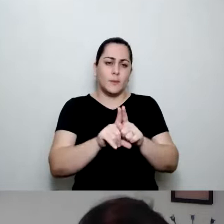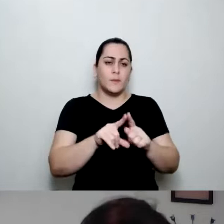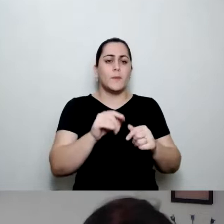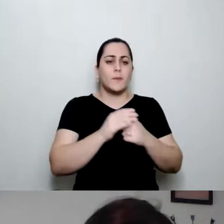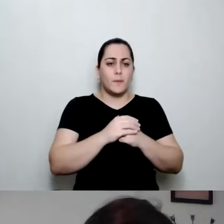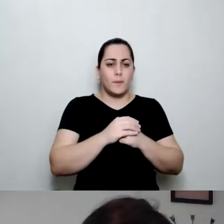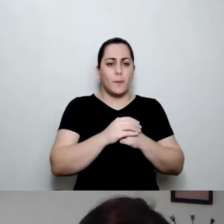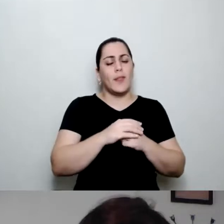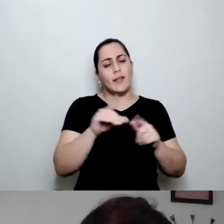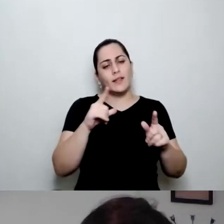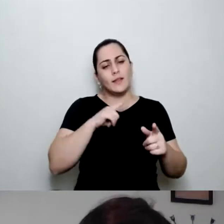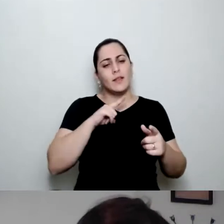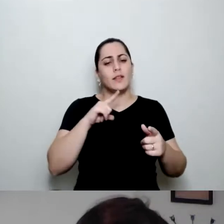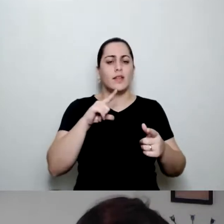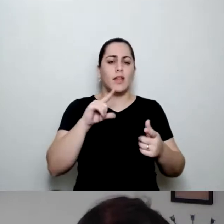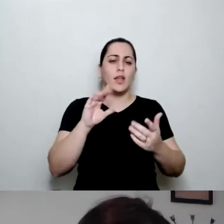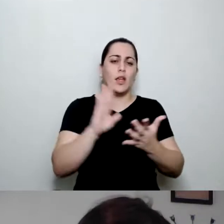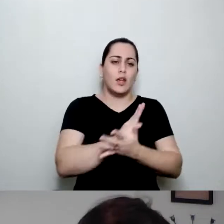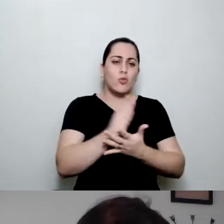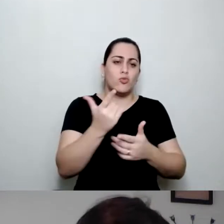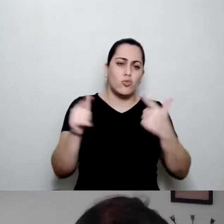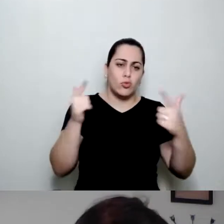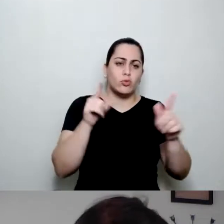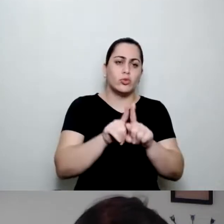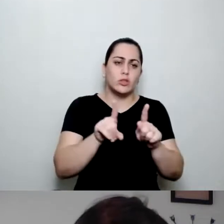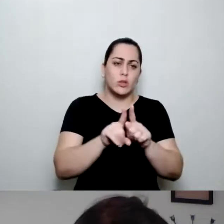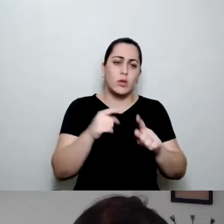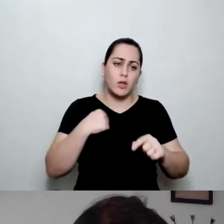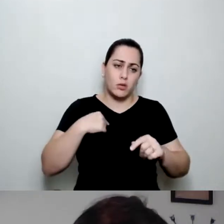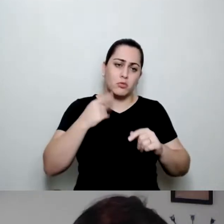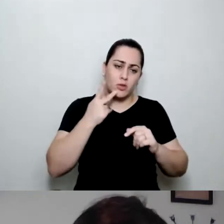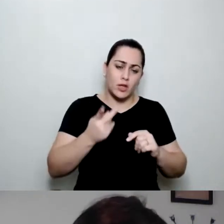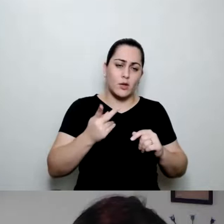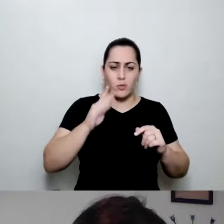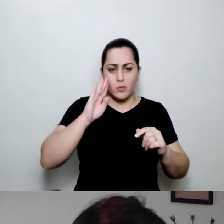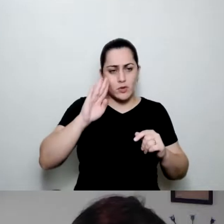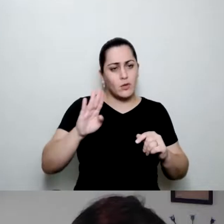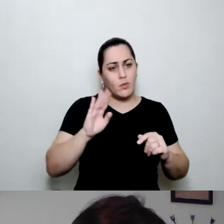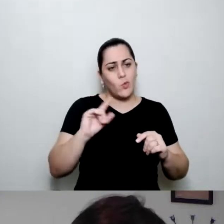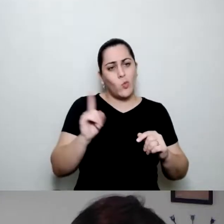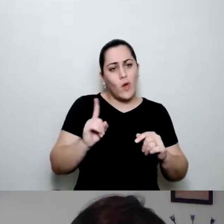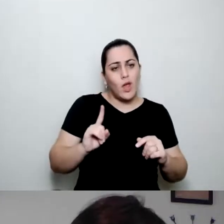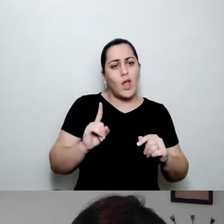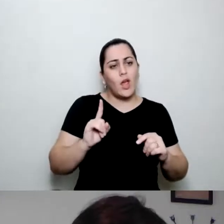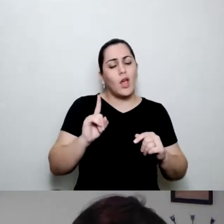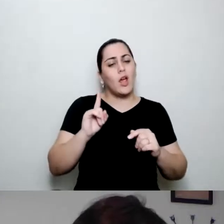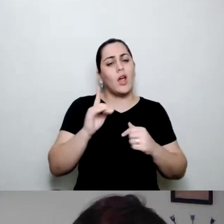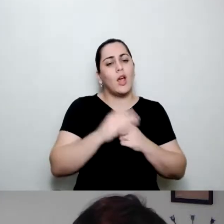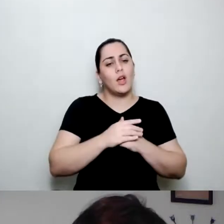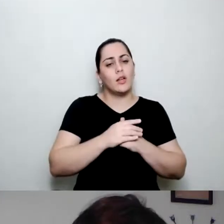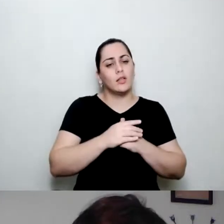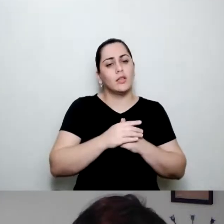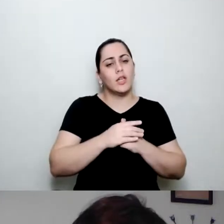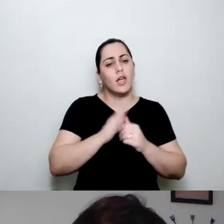alguns outros ainda nos Estados Unidos e tal. Então, eu diria que a prioridade não é essa. Para a documentação linguística